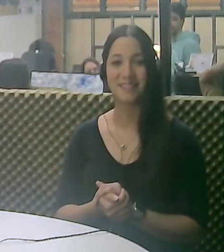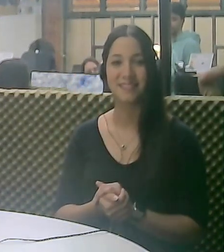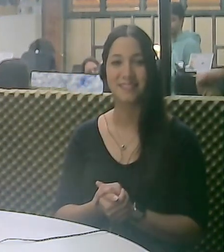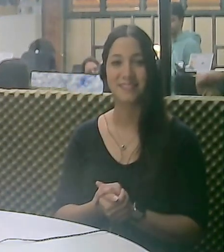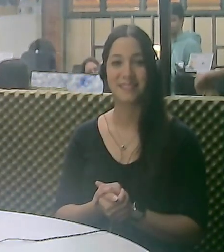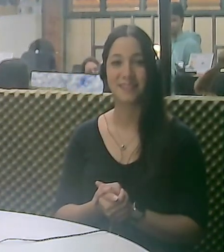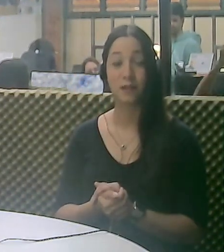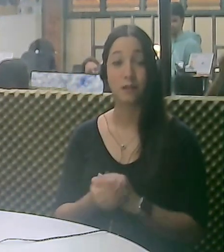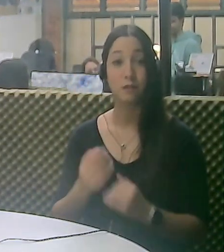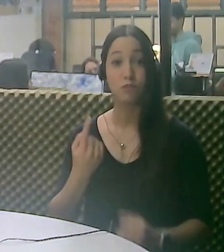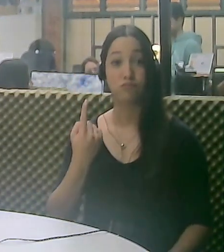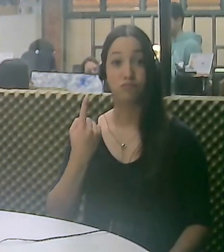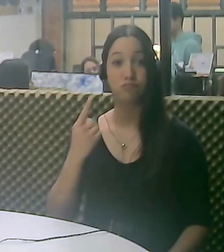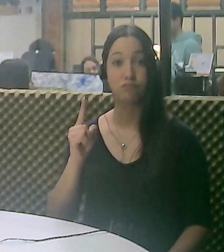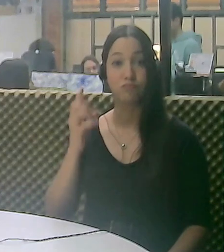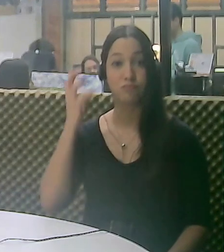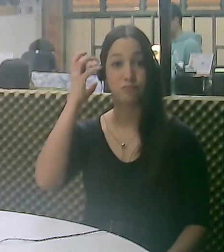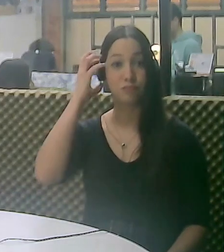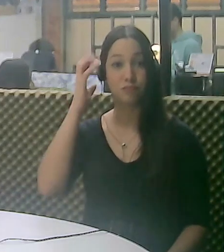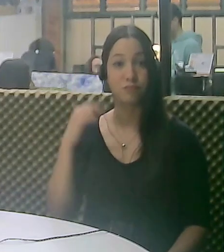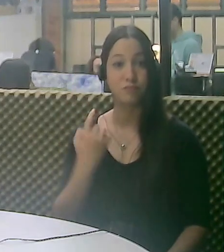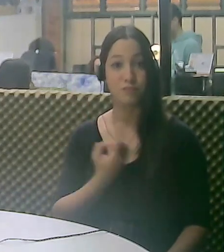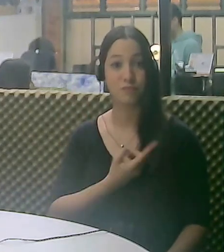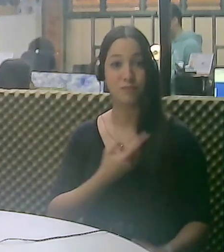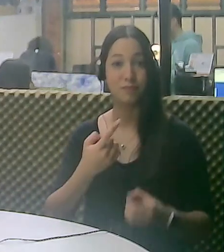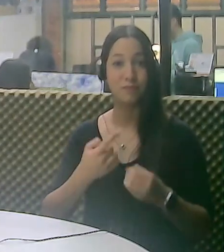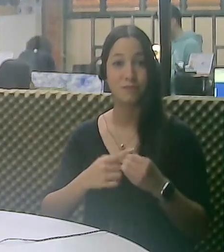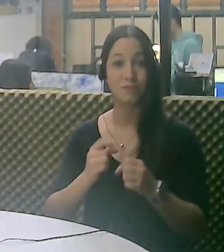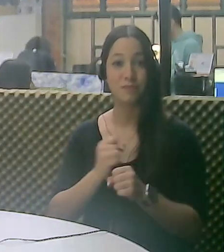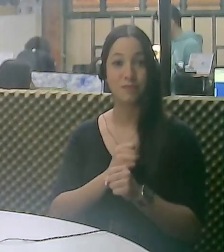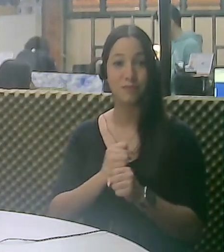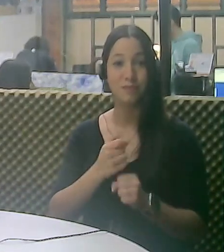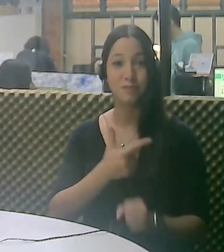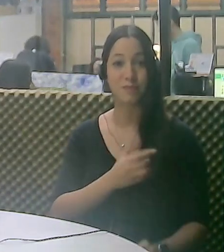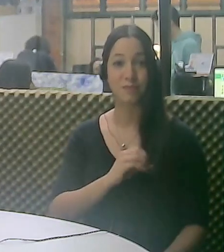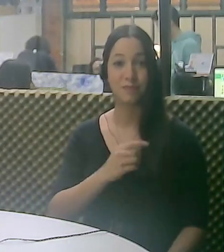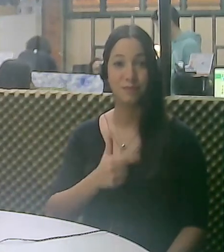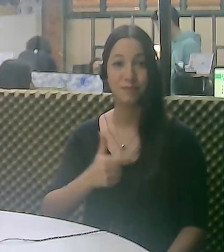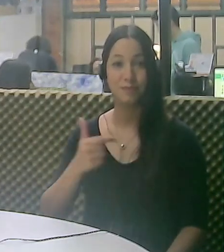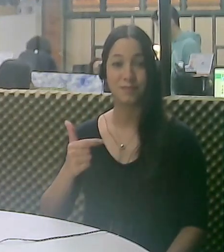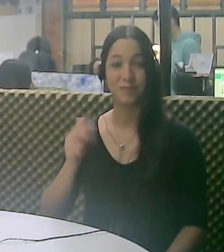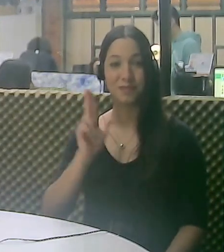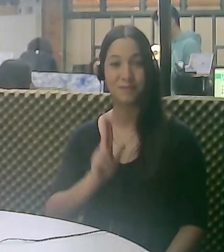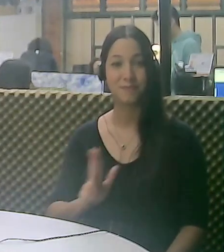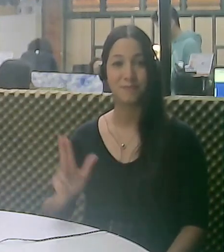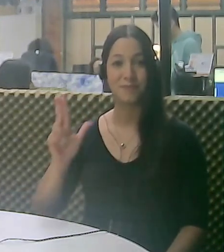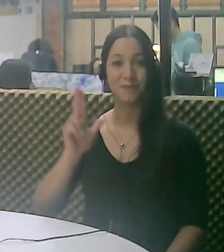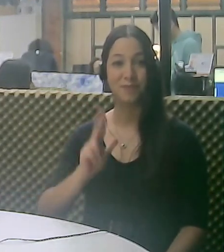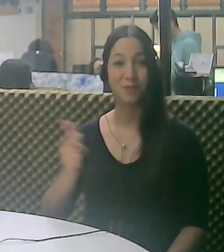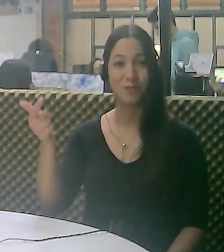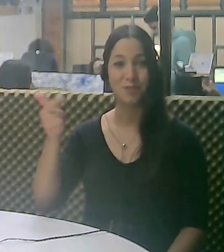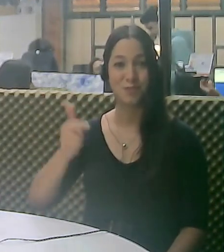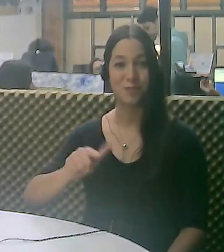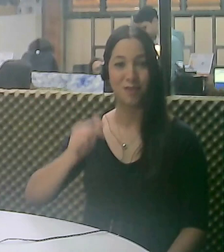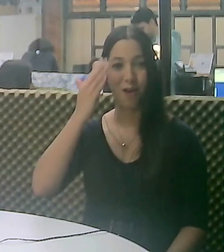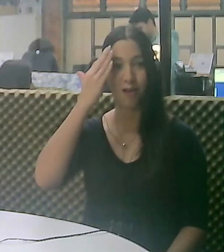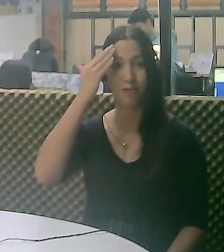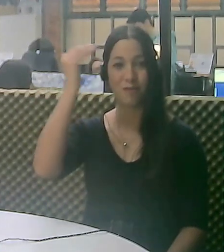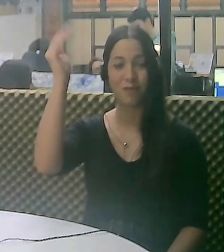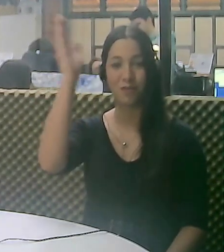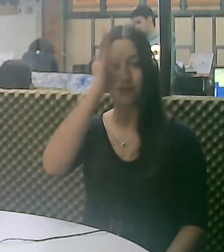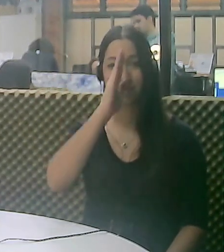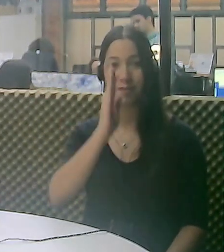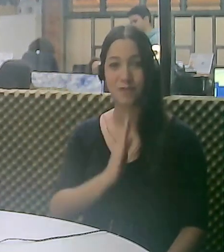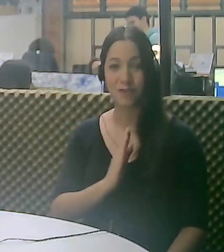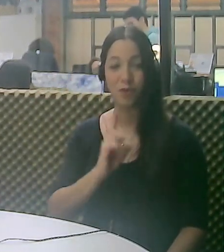Destaque Nacional. E nesta última edição da Rádio Nossa Cidade em 2022, informamos que Uberlândia é novamente destaque nacional em